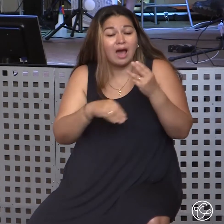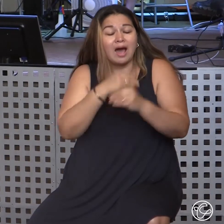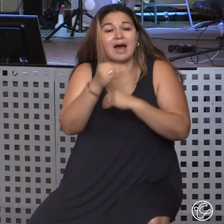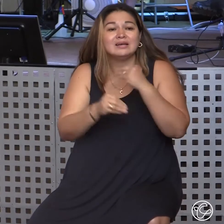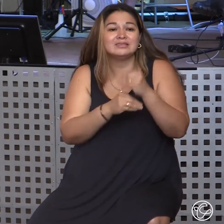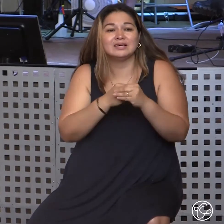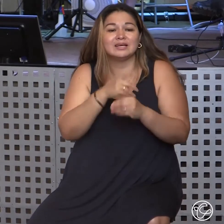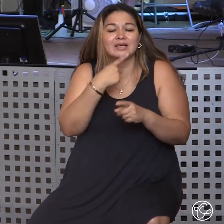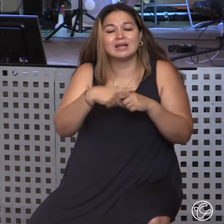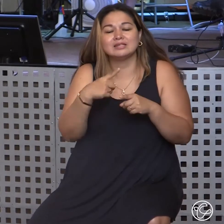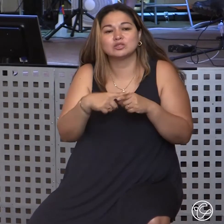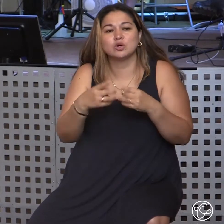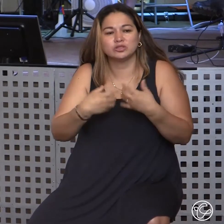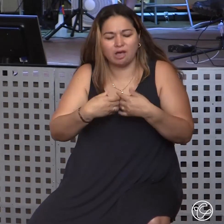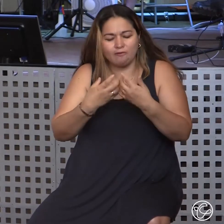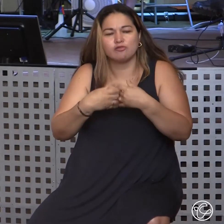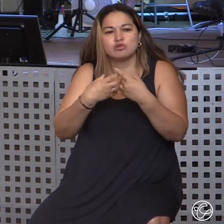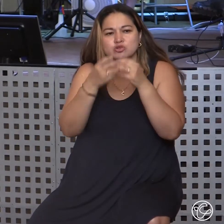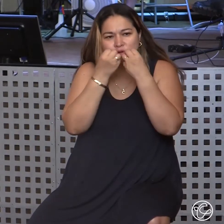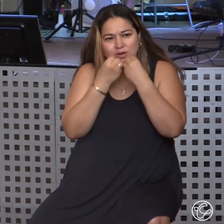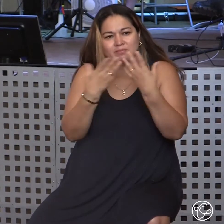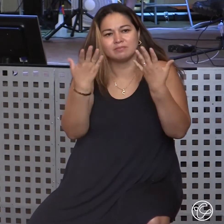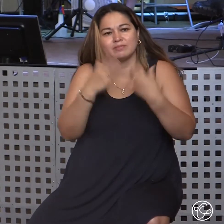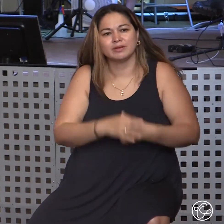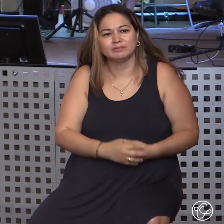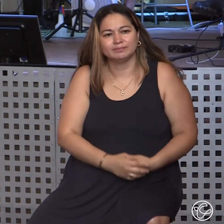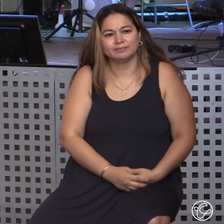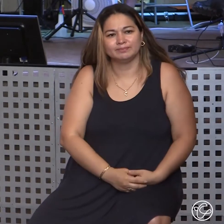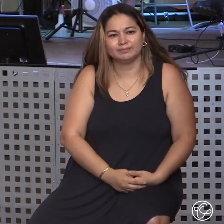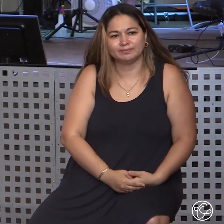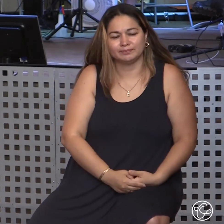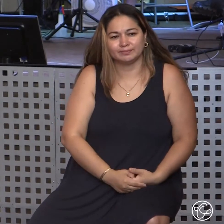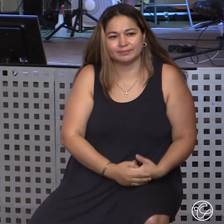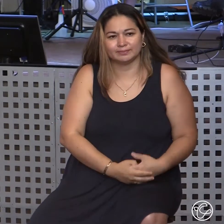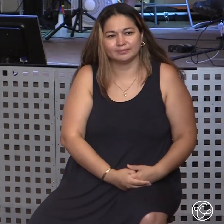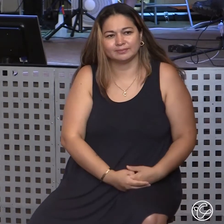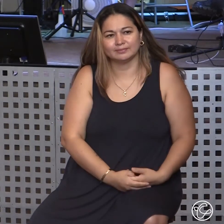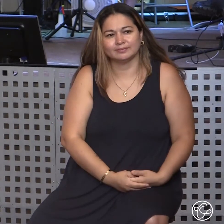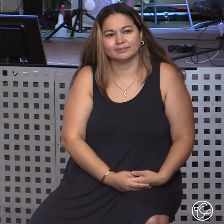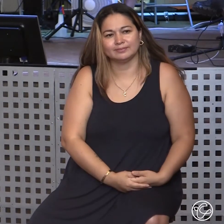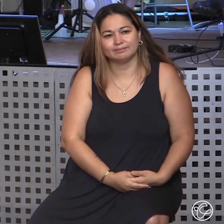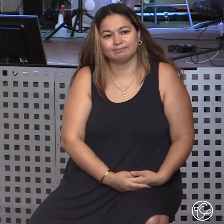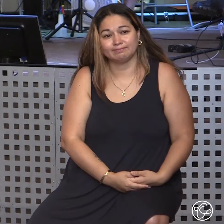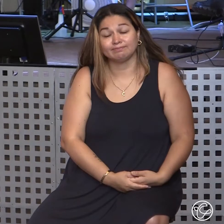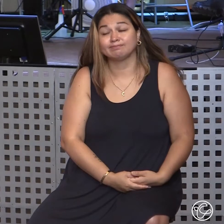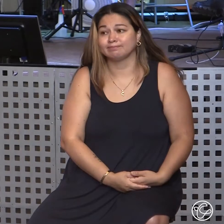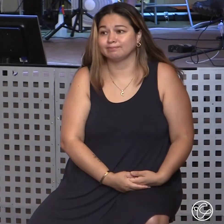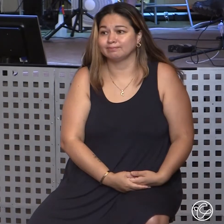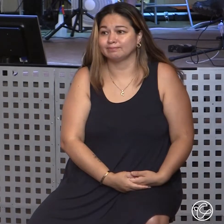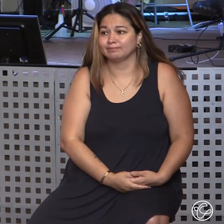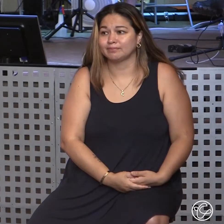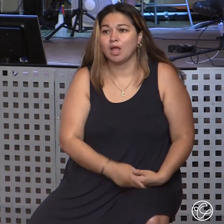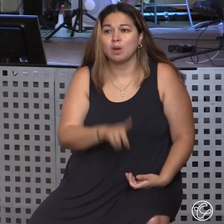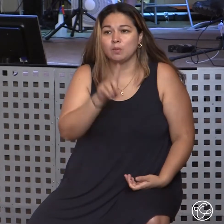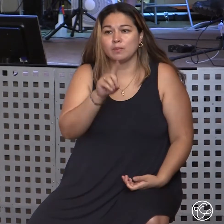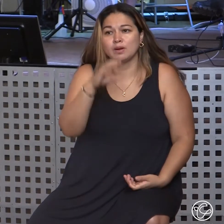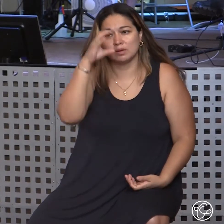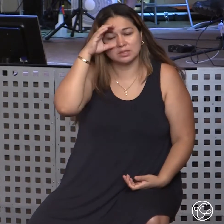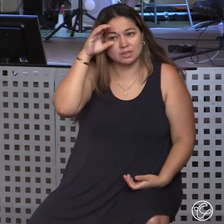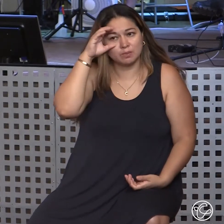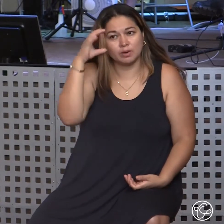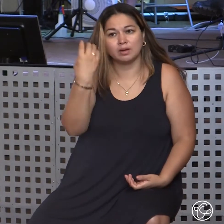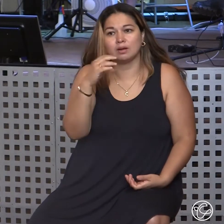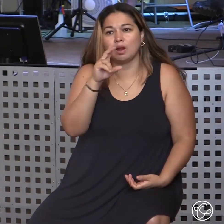No solo abre los espacios para lo sobrenatural, sino que los mantiene funcionando. ¿Cómo lo sabemos? 1 Samuel 2:30,